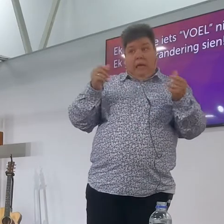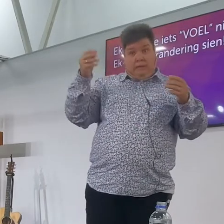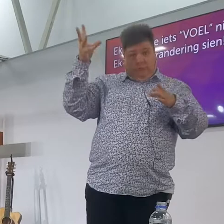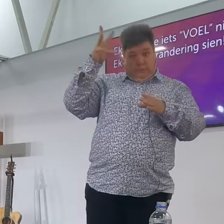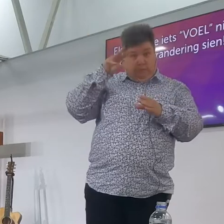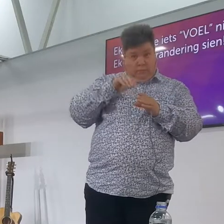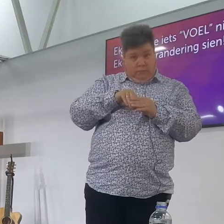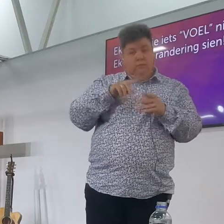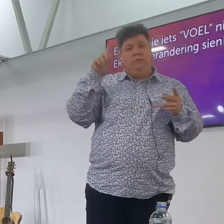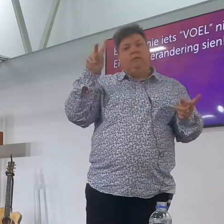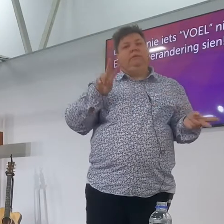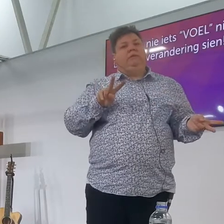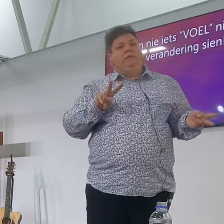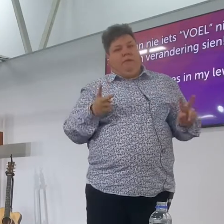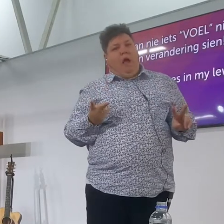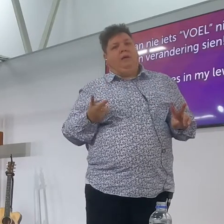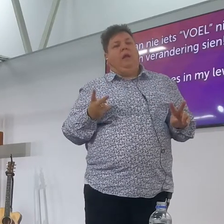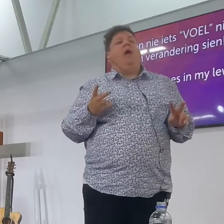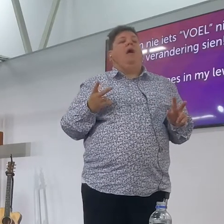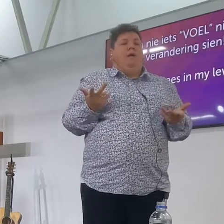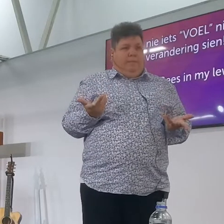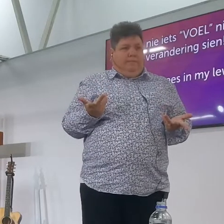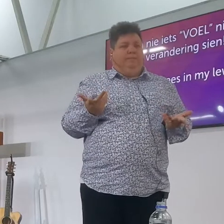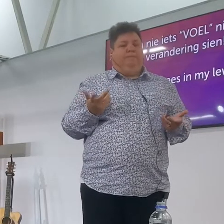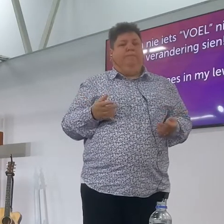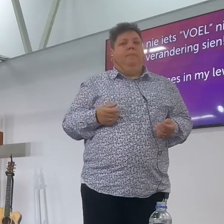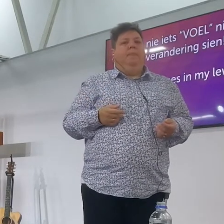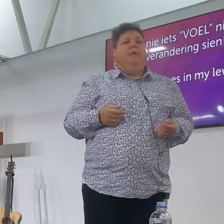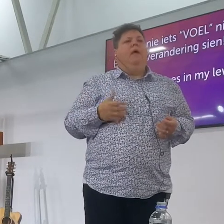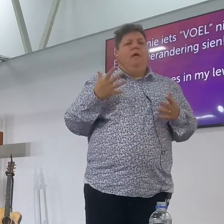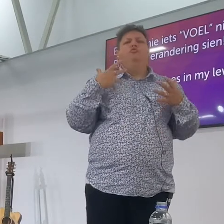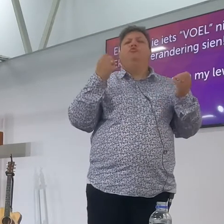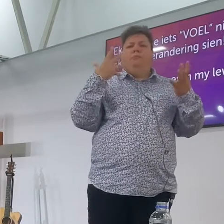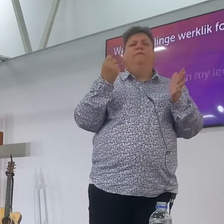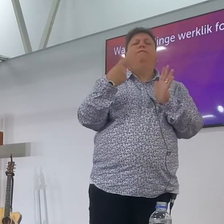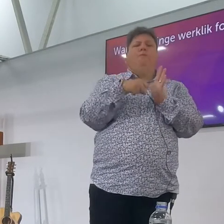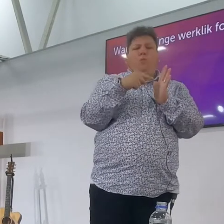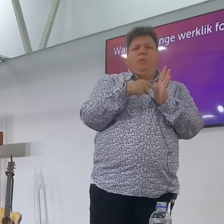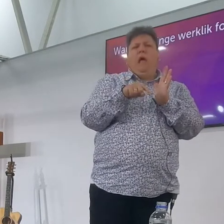lewe beleef, en dis hoe ek het sien, ek sien dit in die resultate. Daar kan wel 'n paar foute wees,